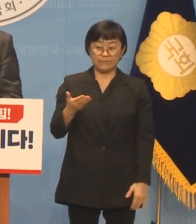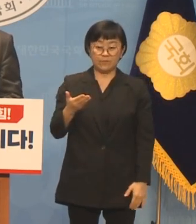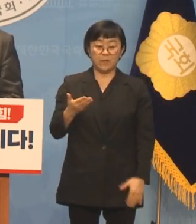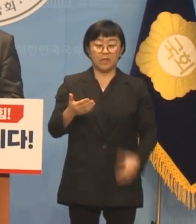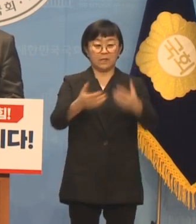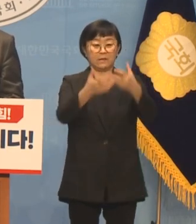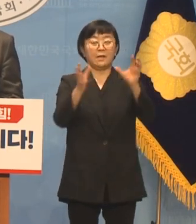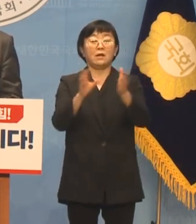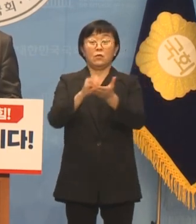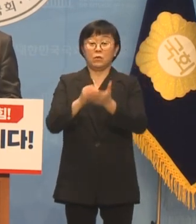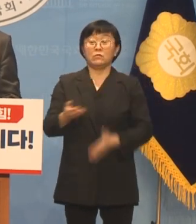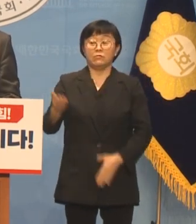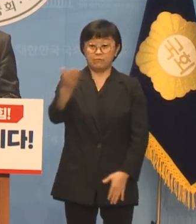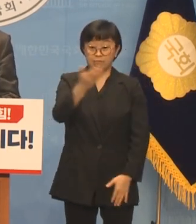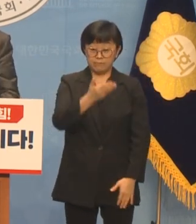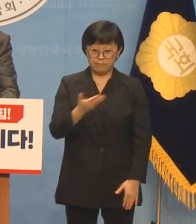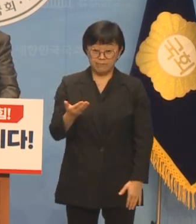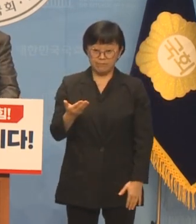당원동지 여러분,